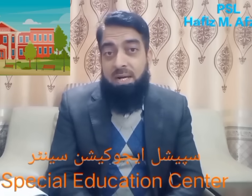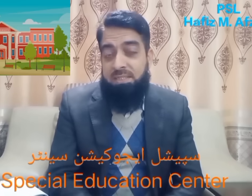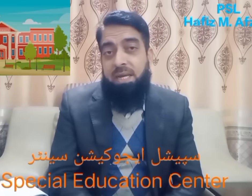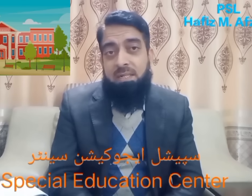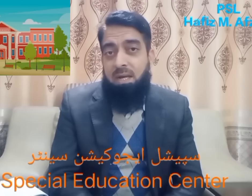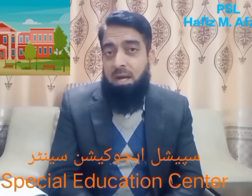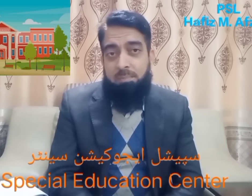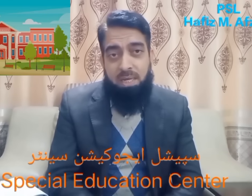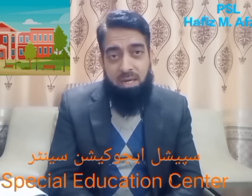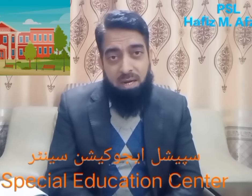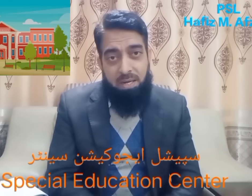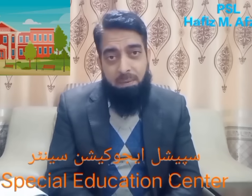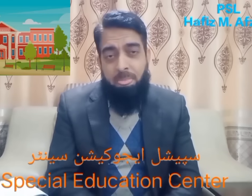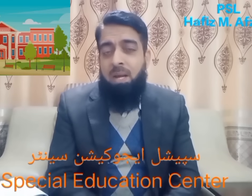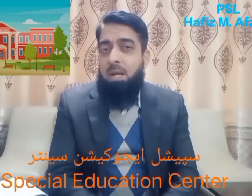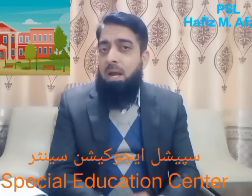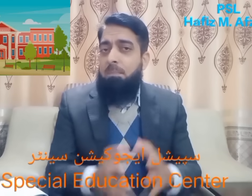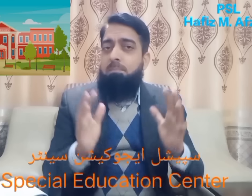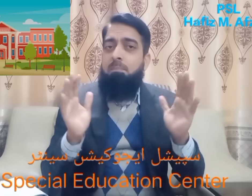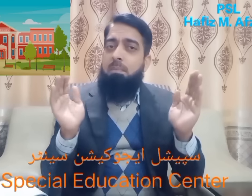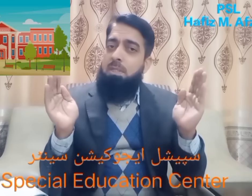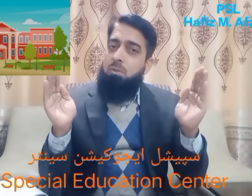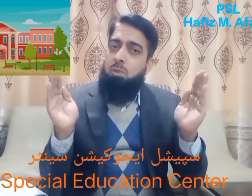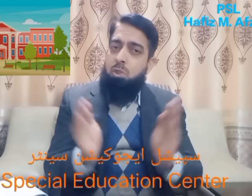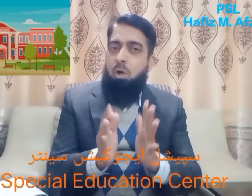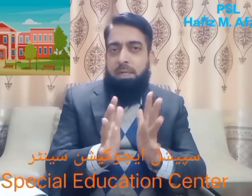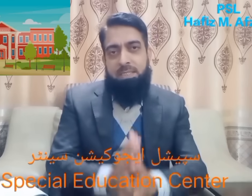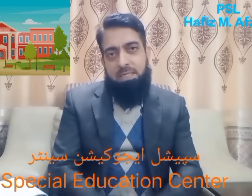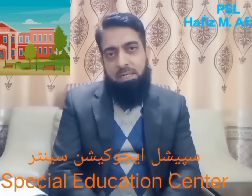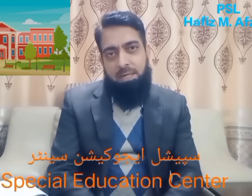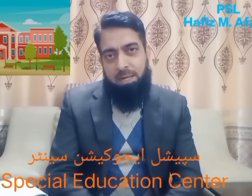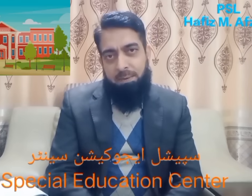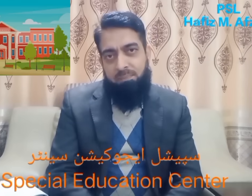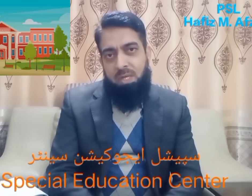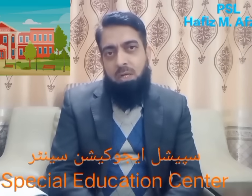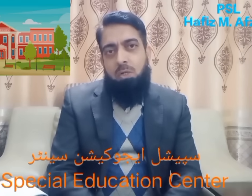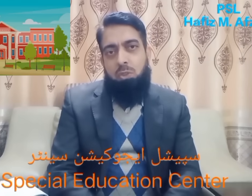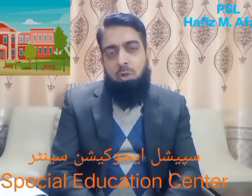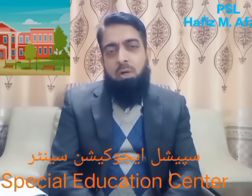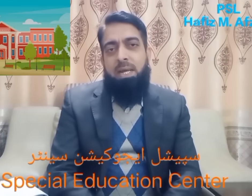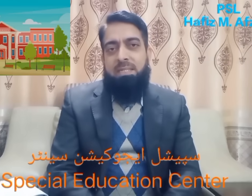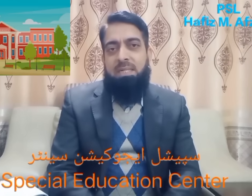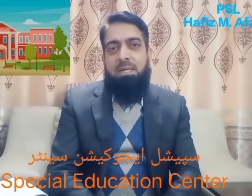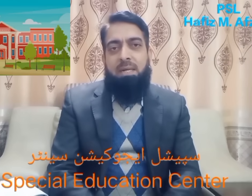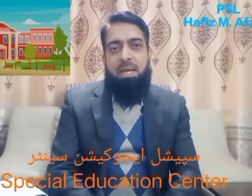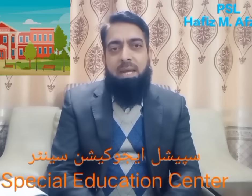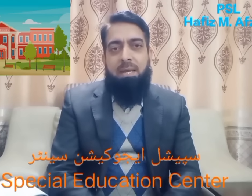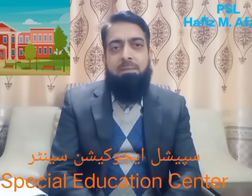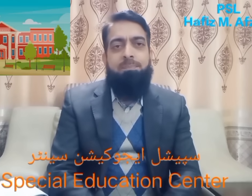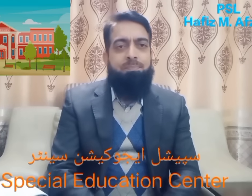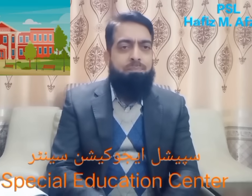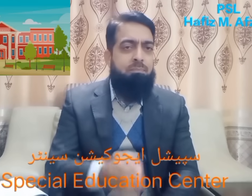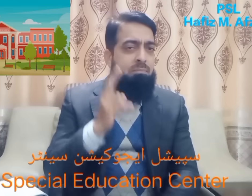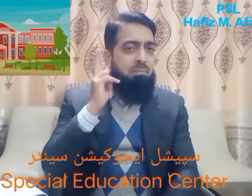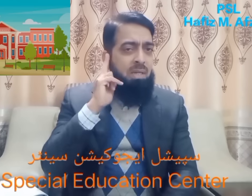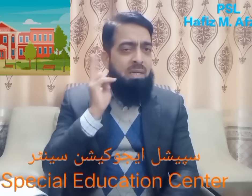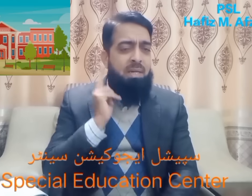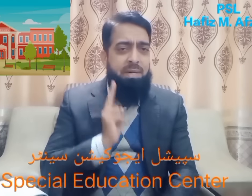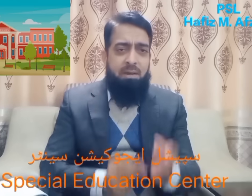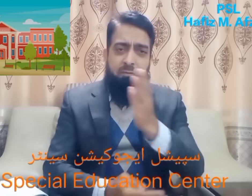8 साइन आपके आ गए। अब इसको शॉर्ट कैसे करना है? शॉर्ट ऐसे करना है कि